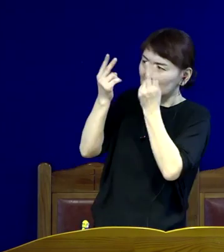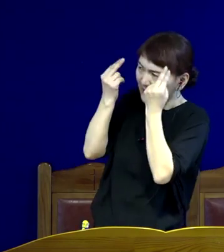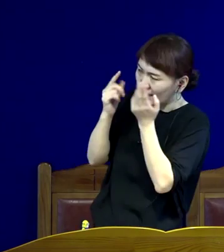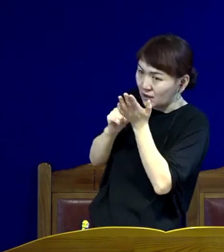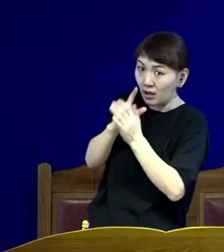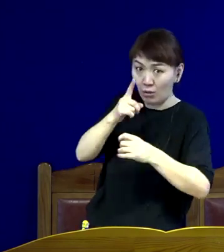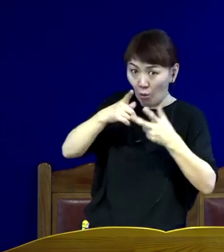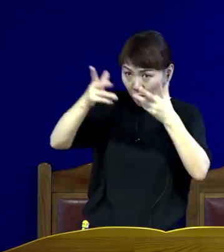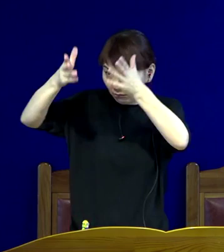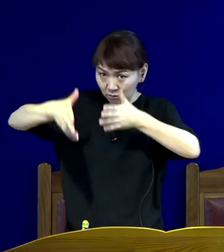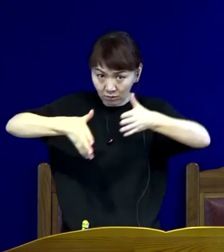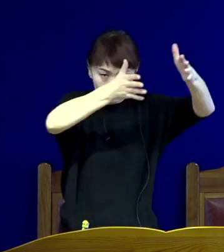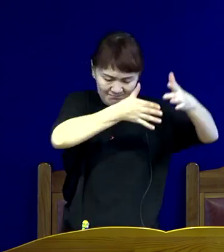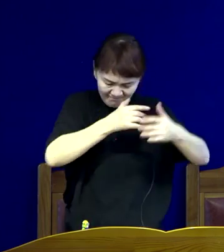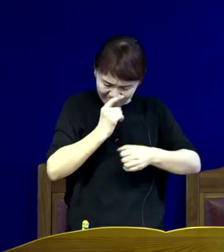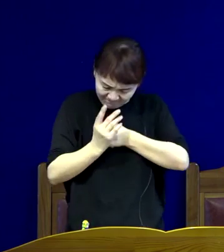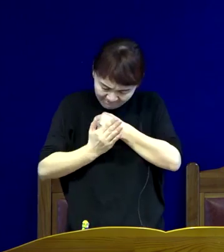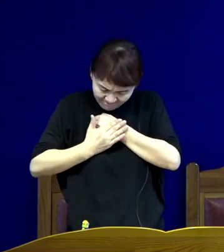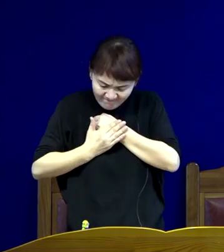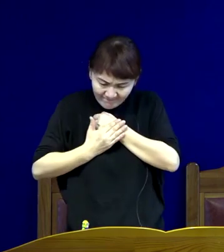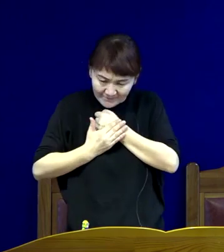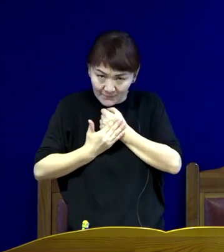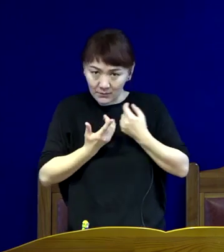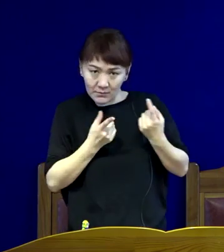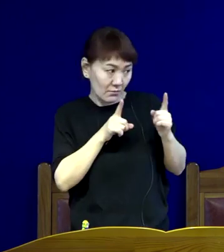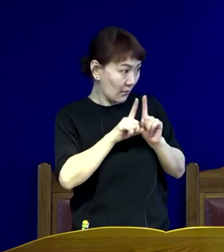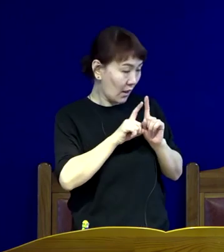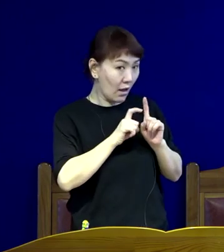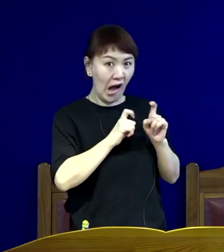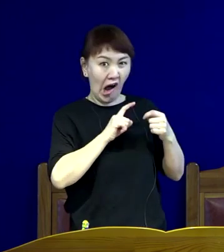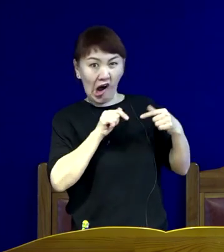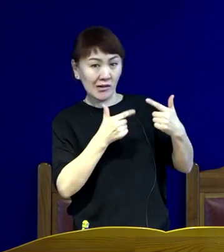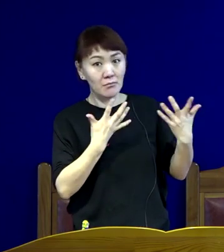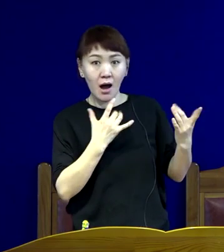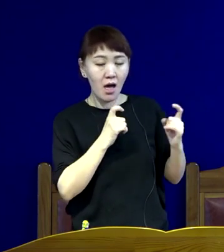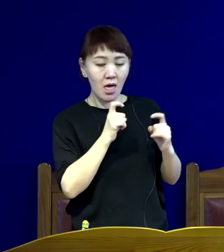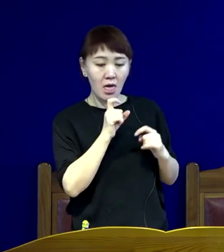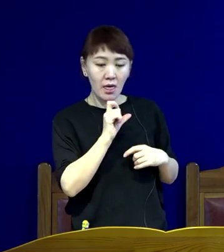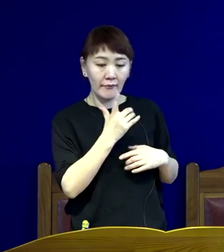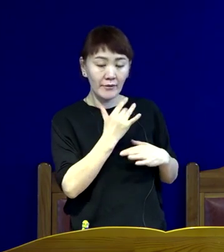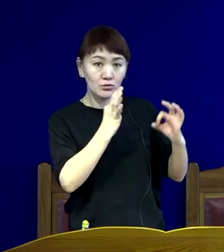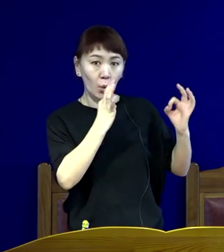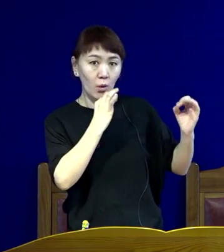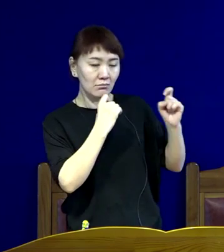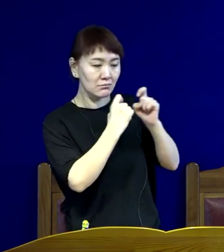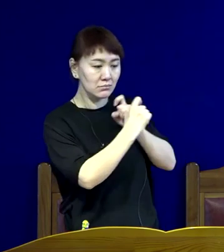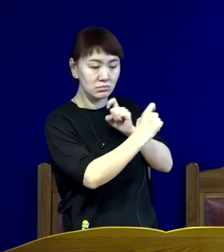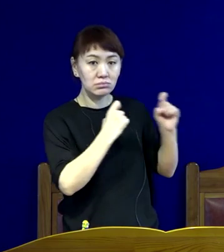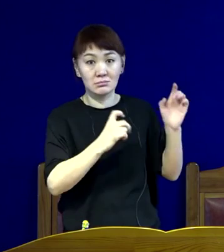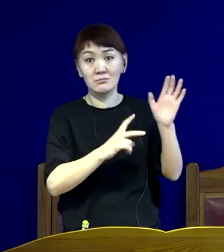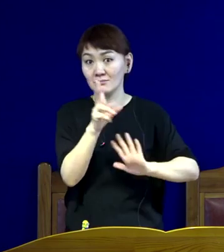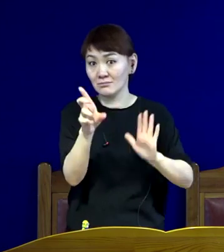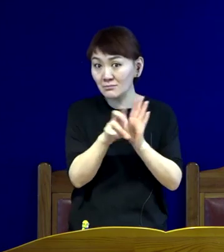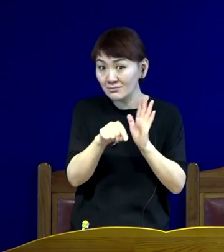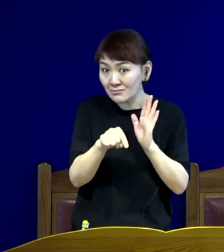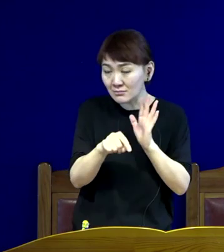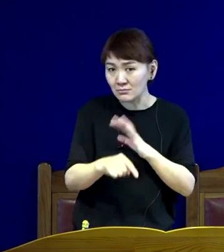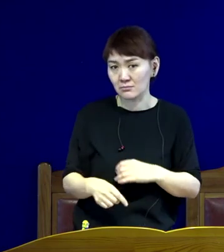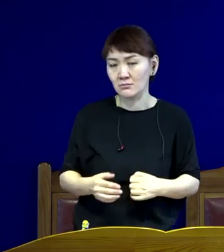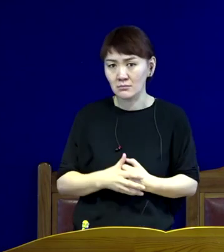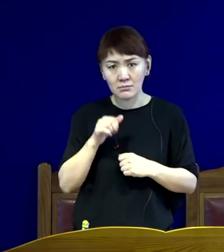бол хивийн эхнэр нөхрийн харилцаа үргэлжлэх болно. Ойлгож байна уу? Чонмал ориун бувунимида. Тэгэхээр энэ бол үнэхээр